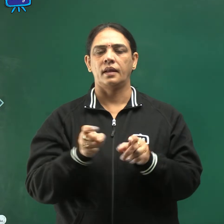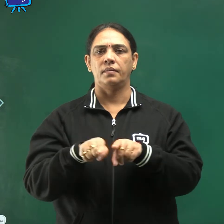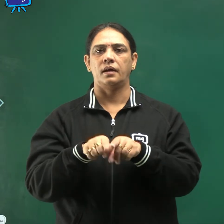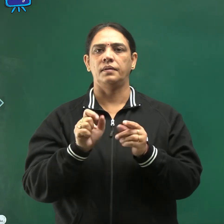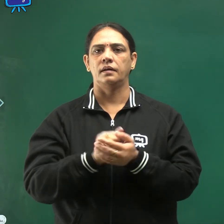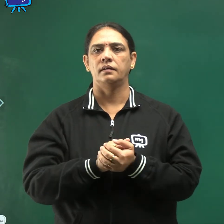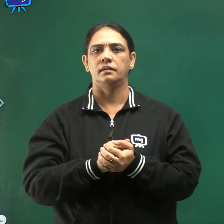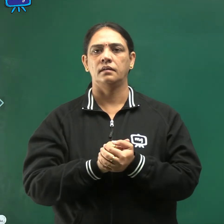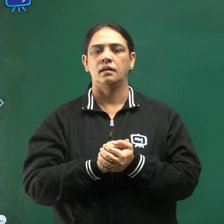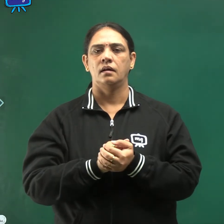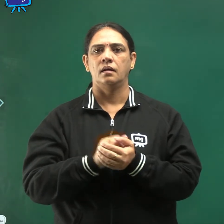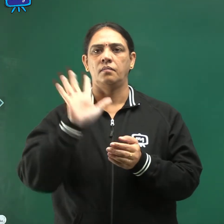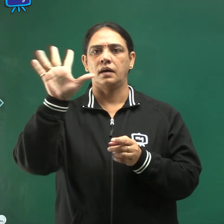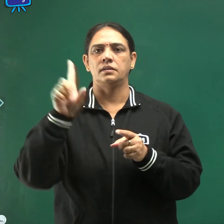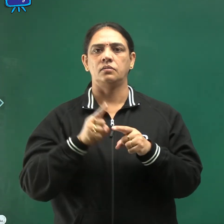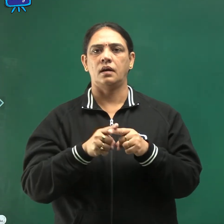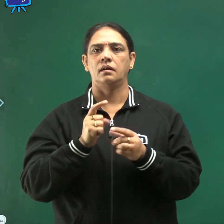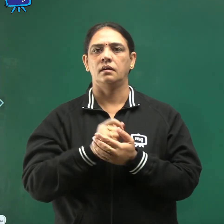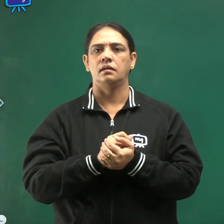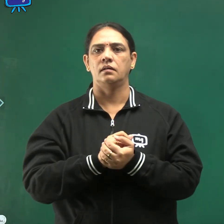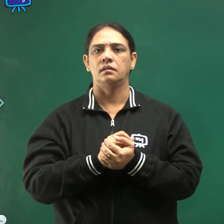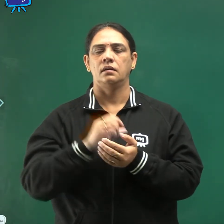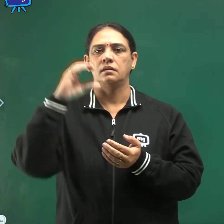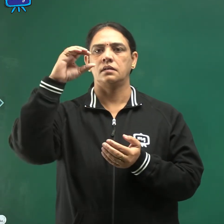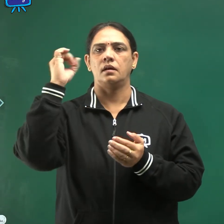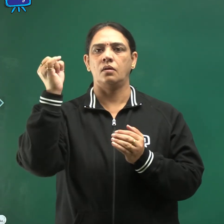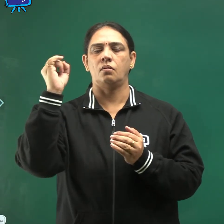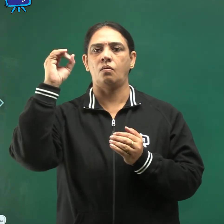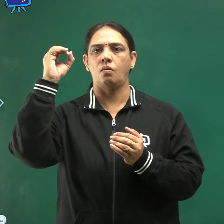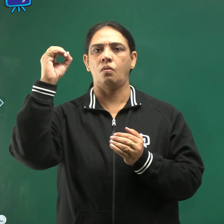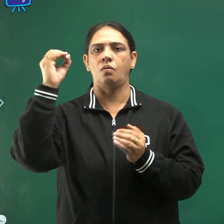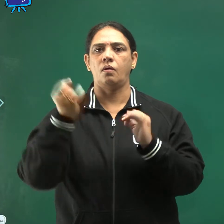बराबर 5 गुणा कॉस